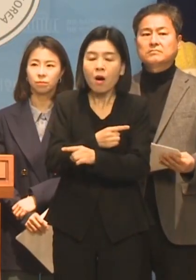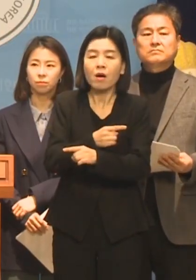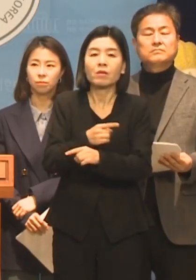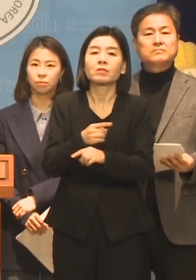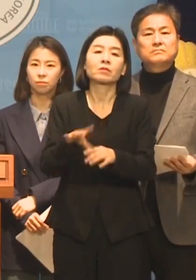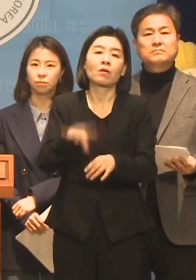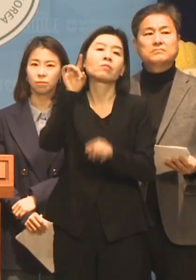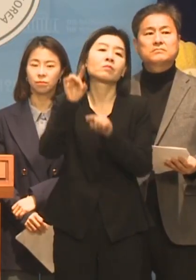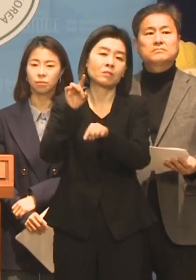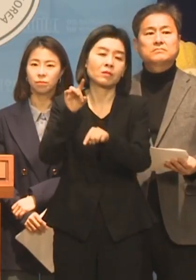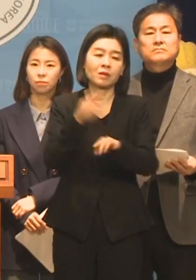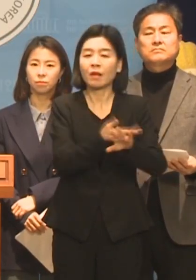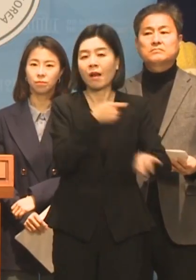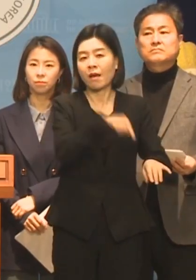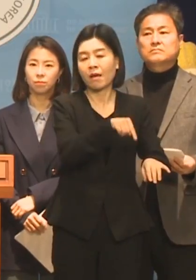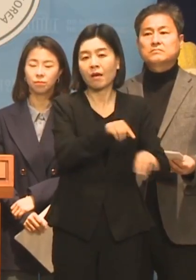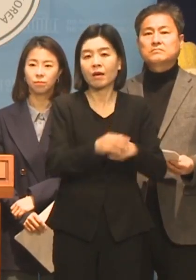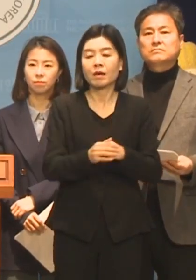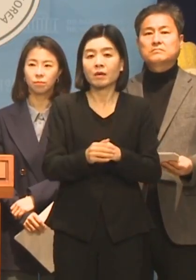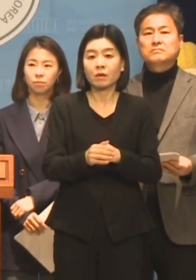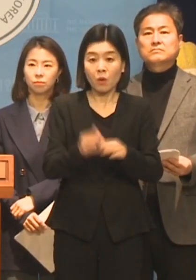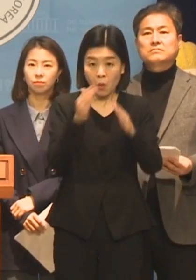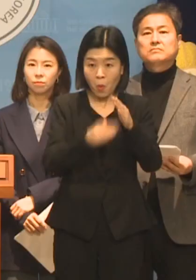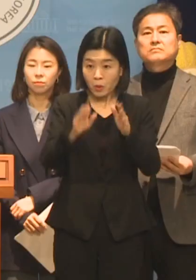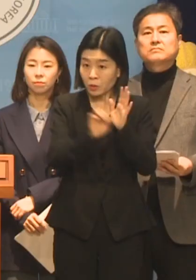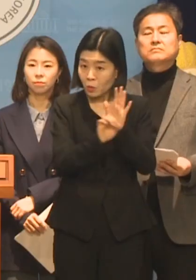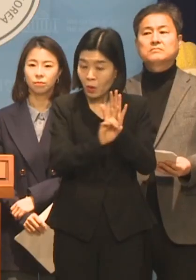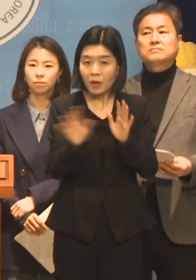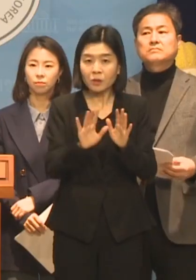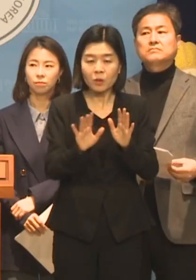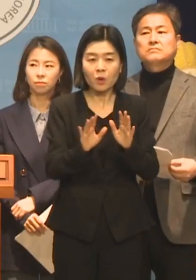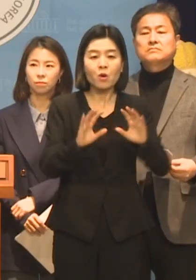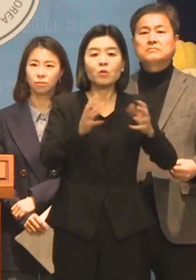이들은 모두 외교부 본부 채용 공고가 아닌 소속 기관인